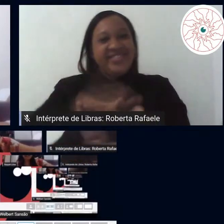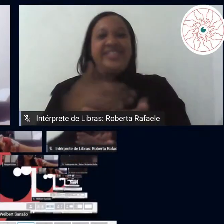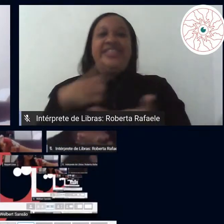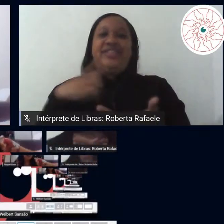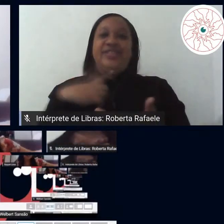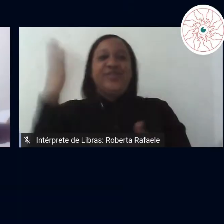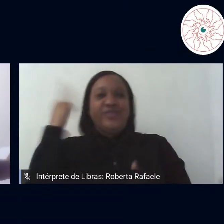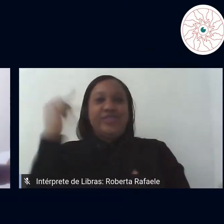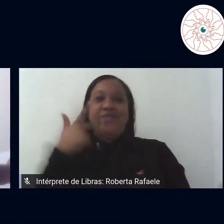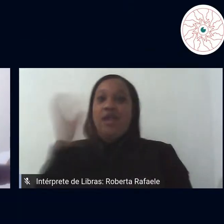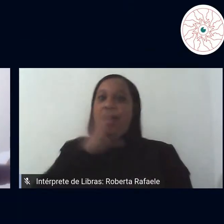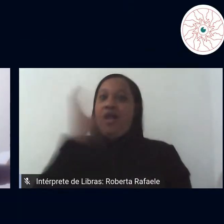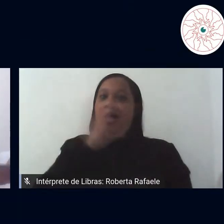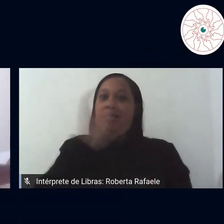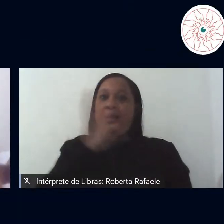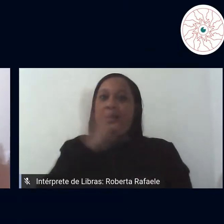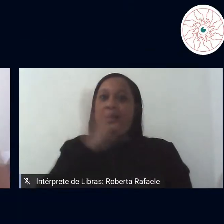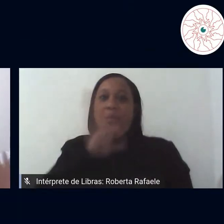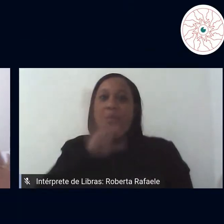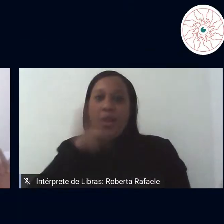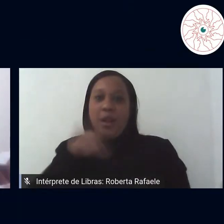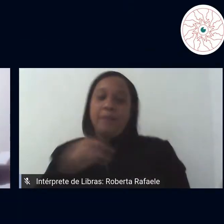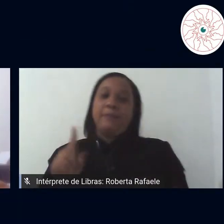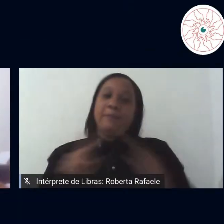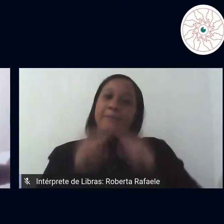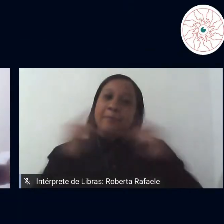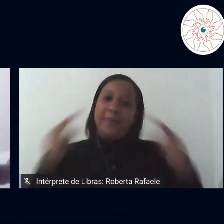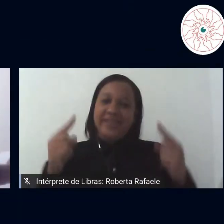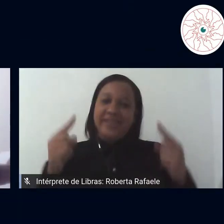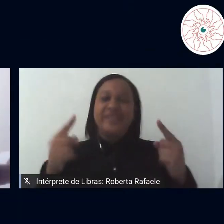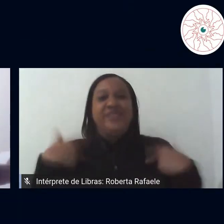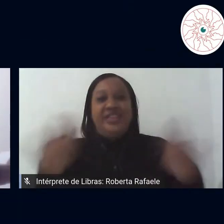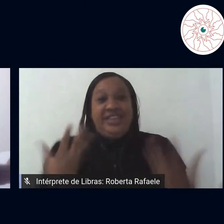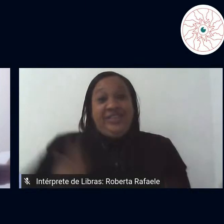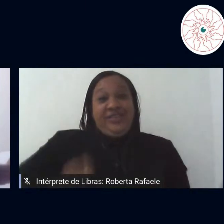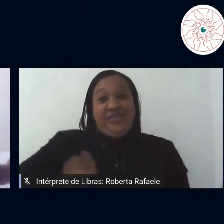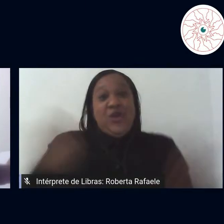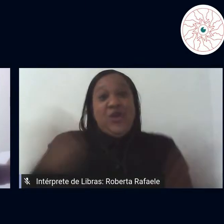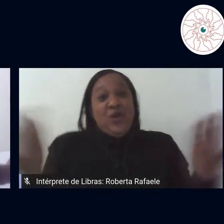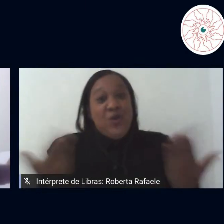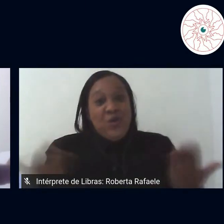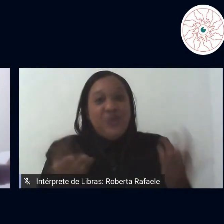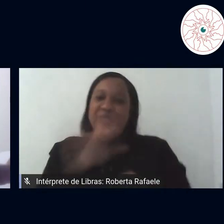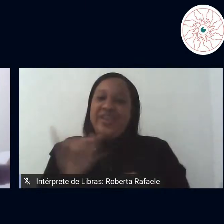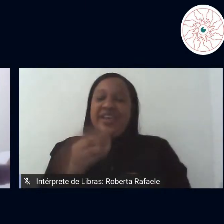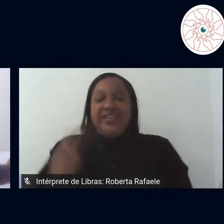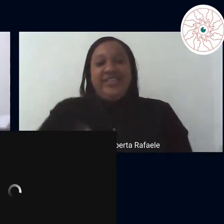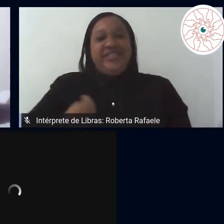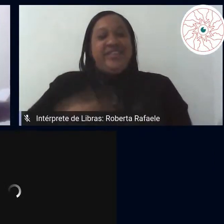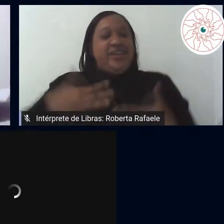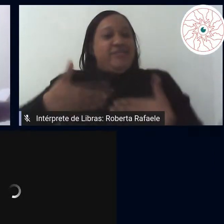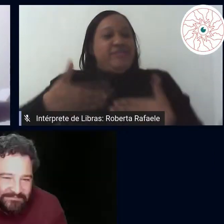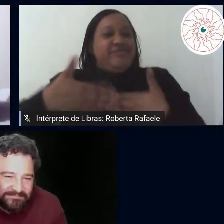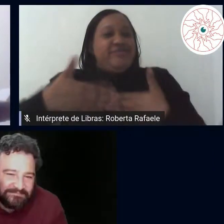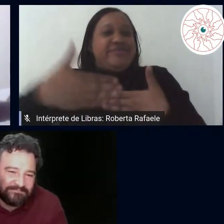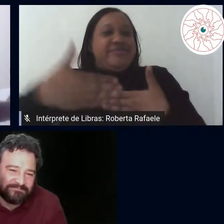difícil, eu falo correndo, mas se vocês sobreviveram hoje, vai sobreviver a qualquer dia na vida de vocês.